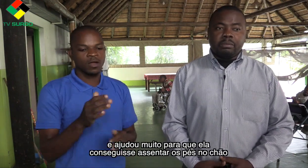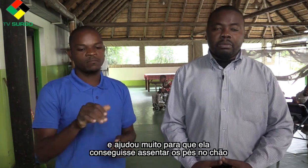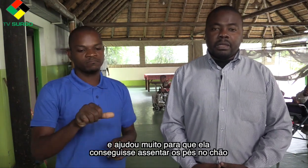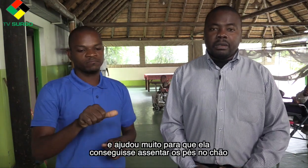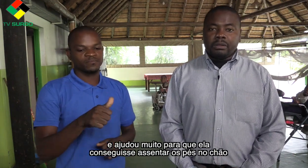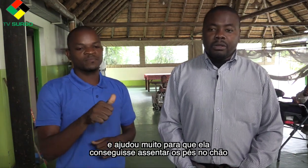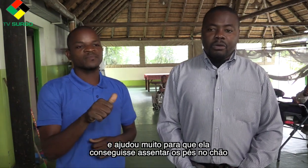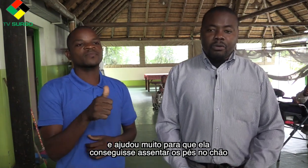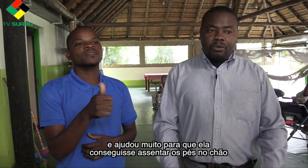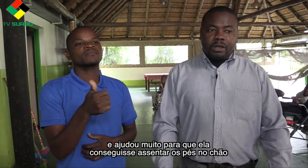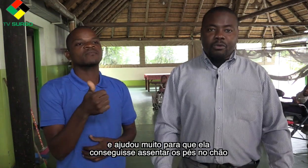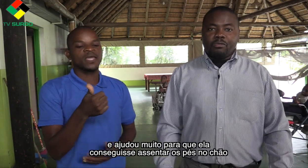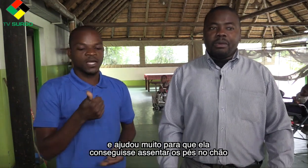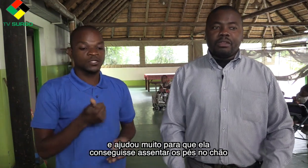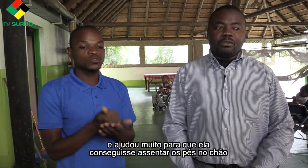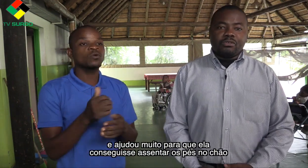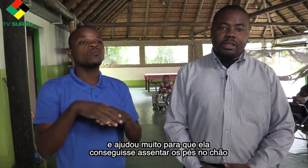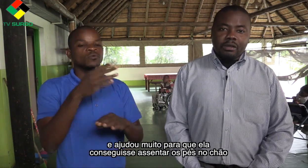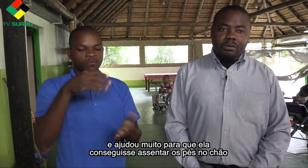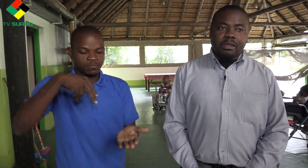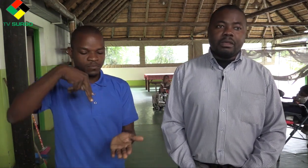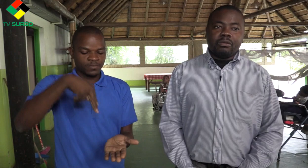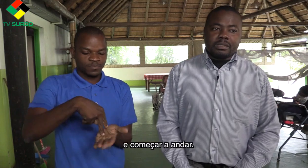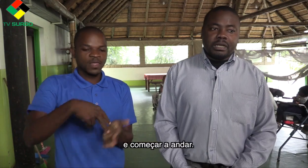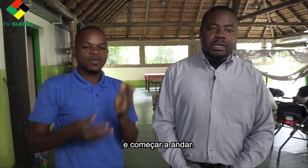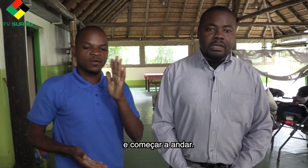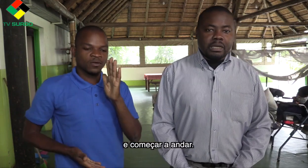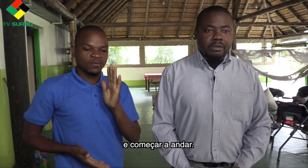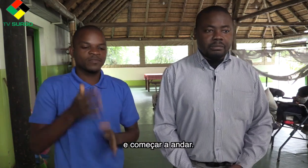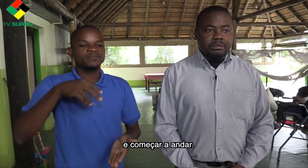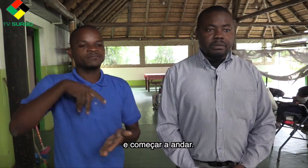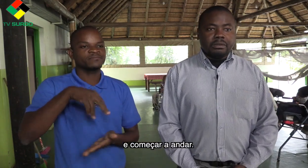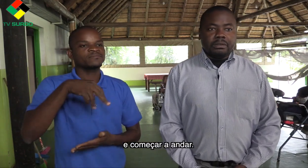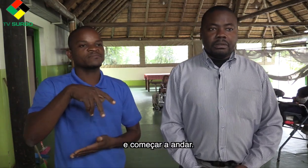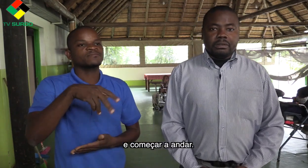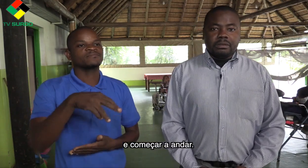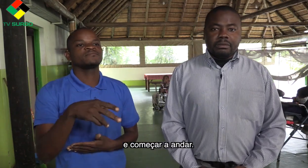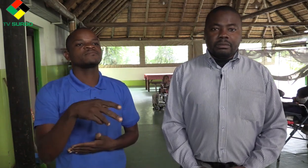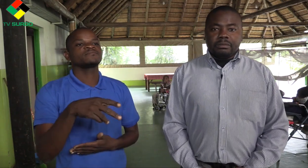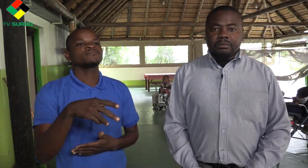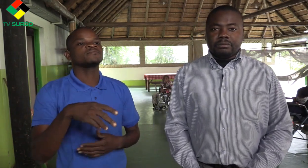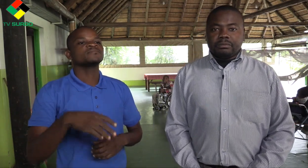para ela poder colocar os pés no chão e começar a andar.